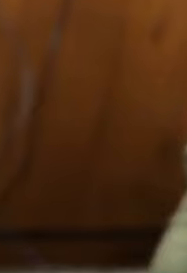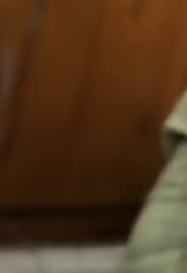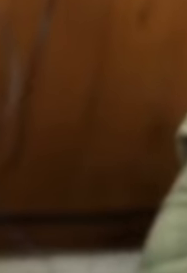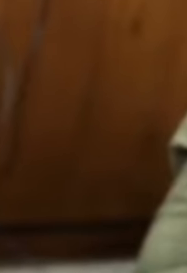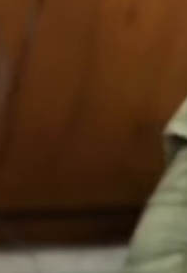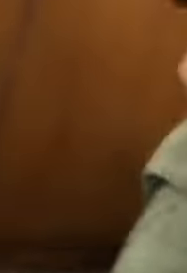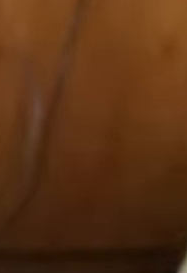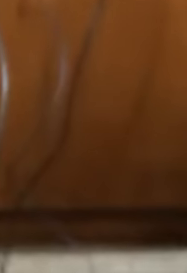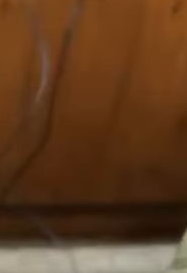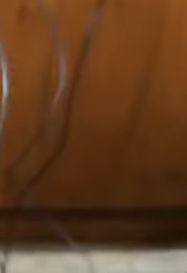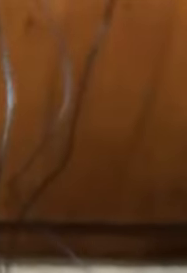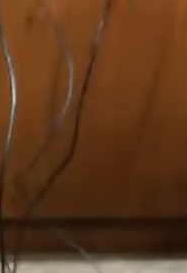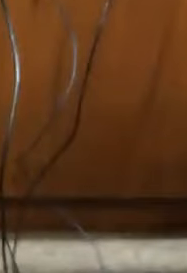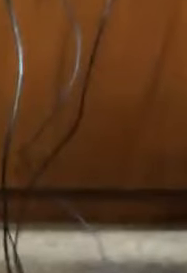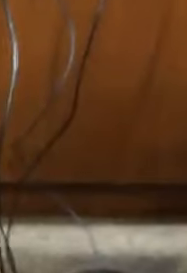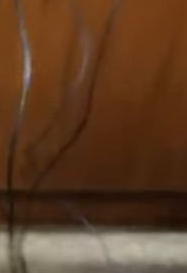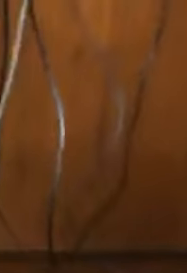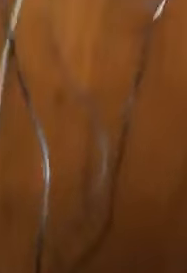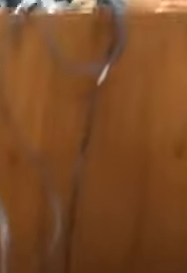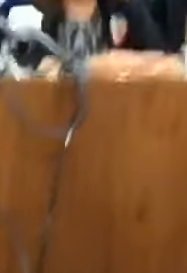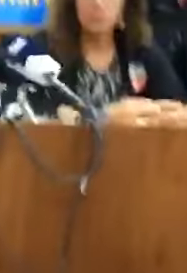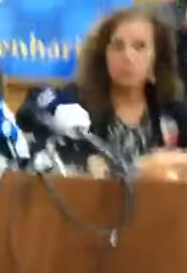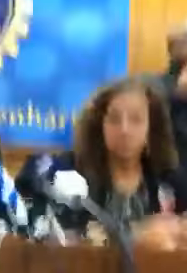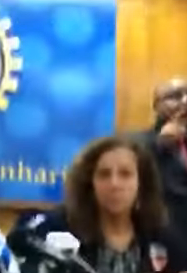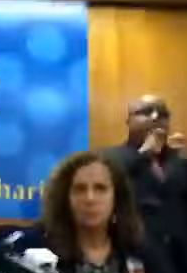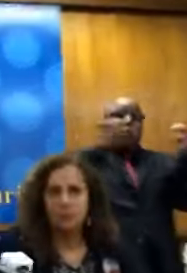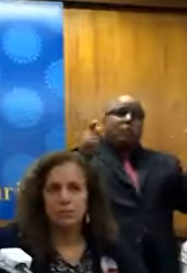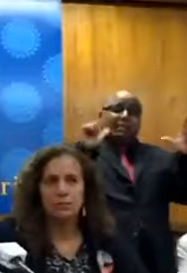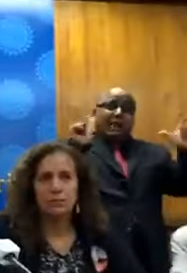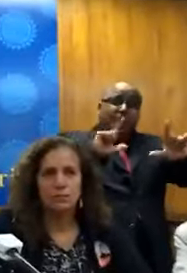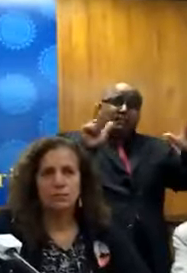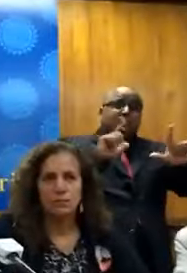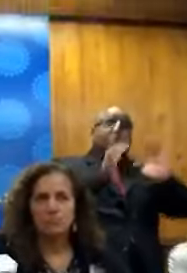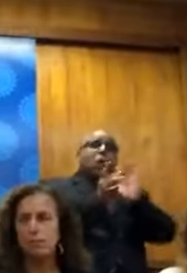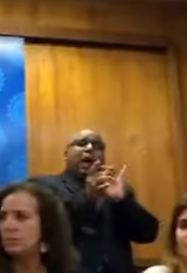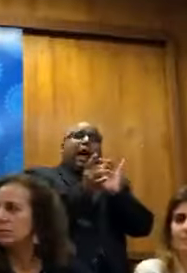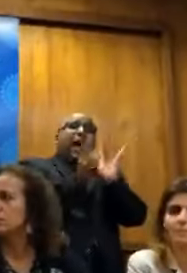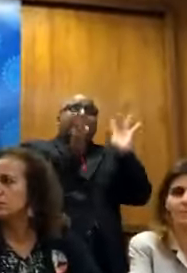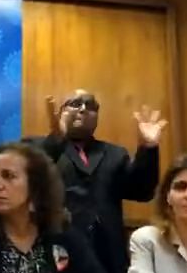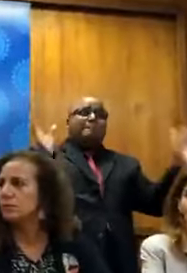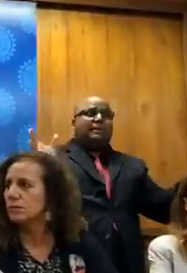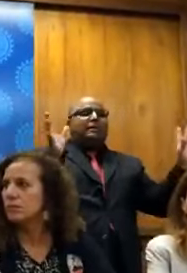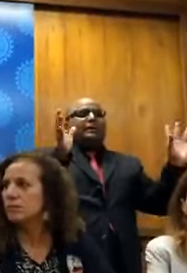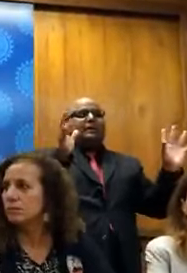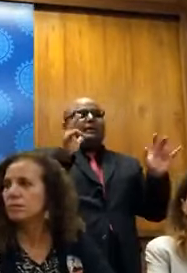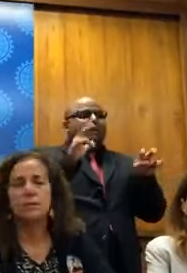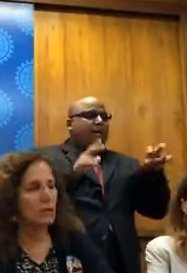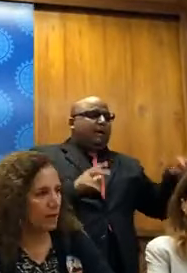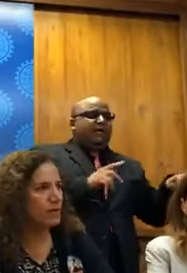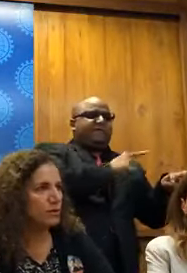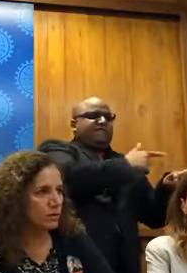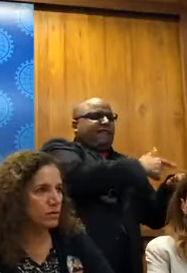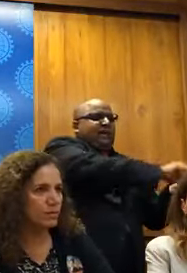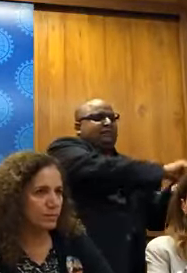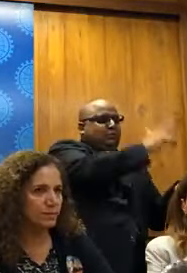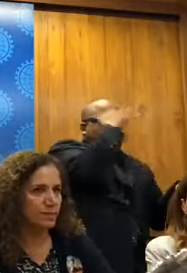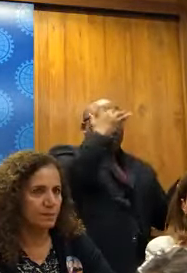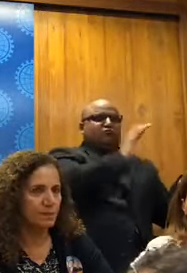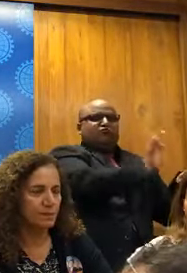12? Olha, era a prática das emissoras abrir o espaço e deixar a cadeira vazia para quem não